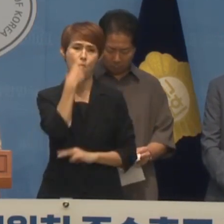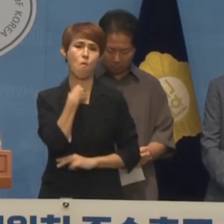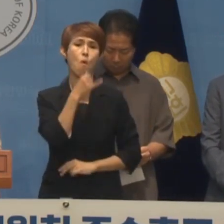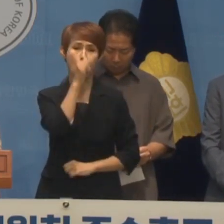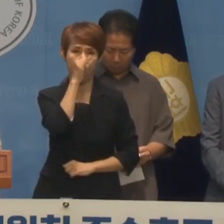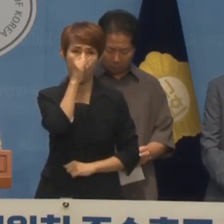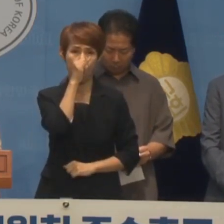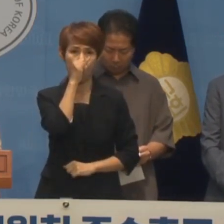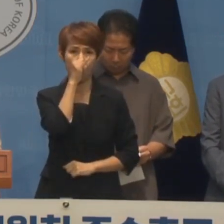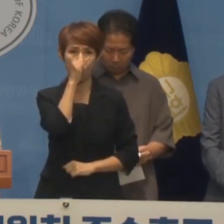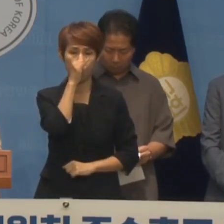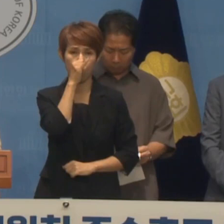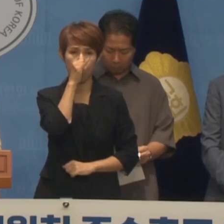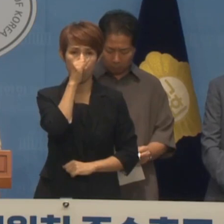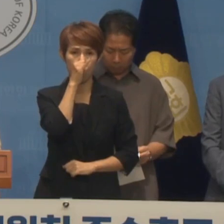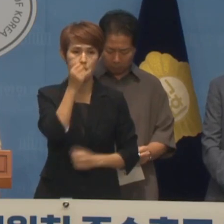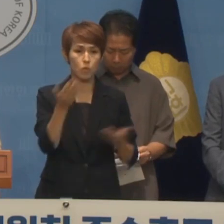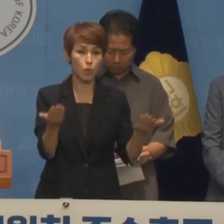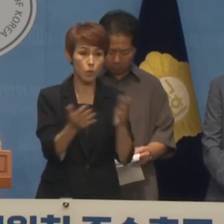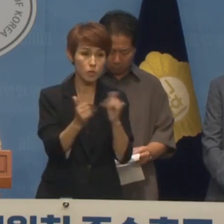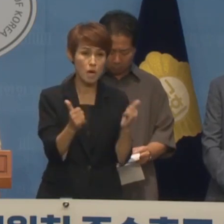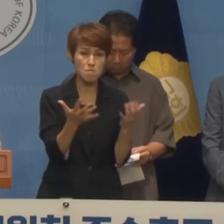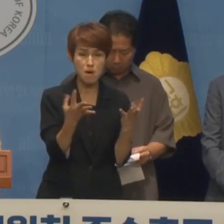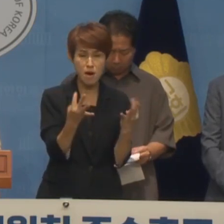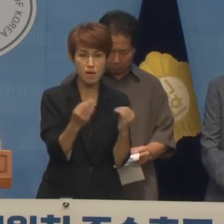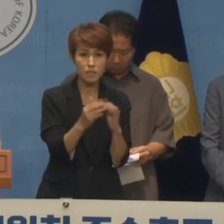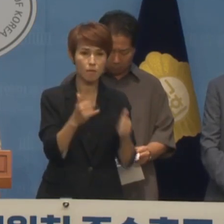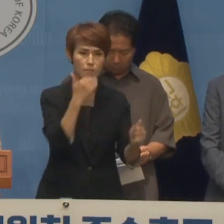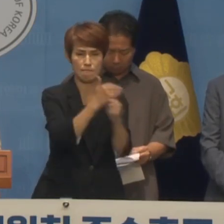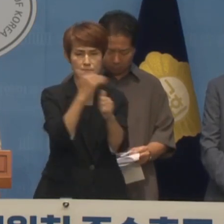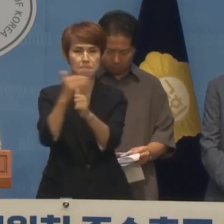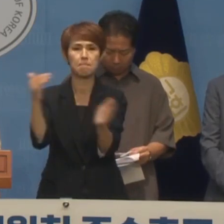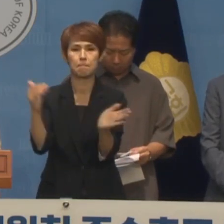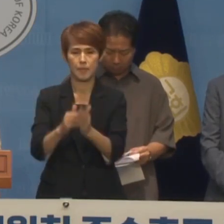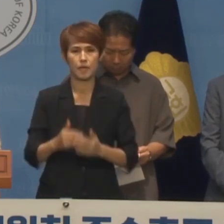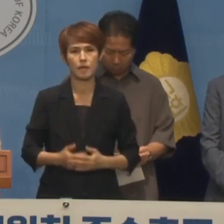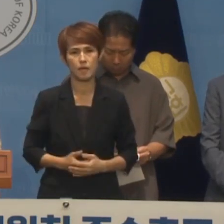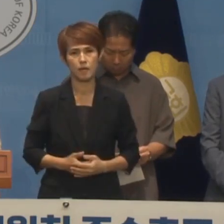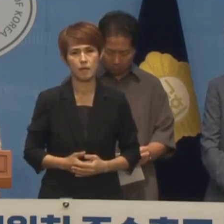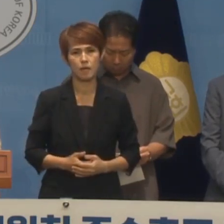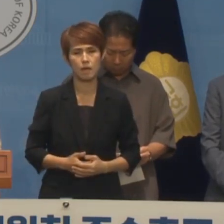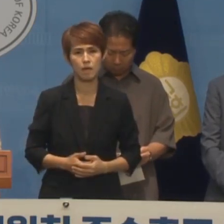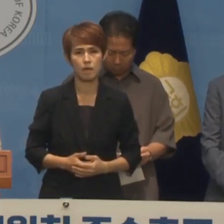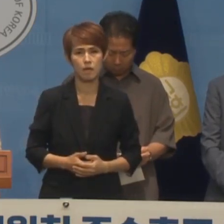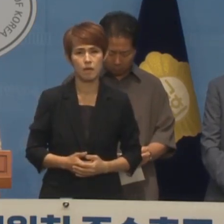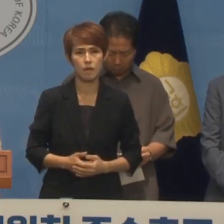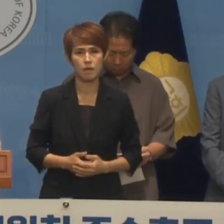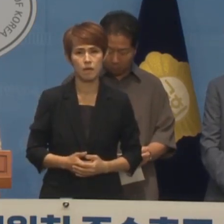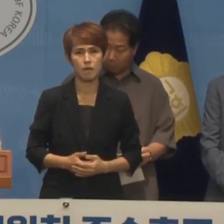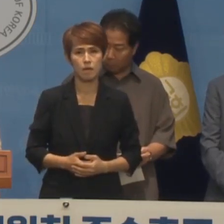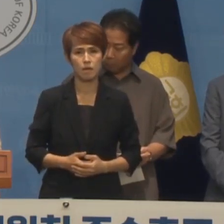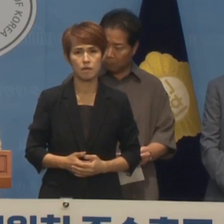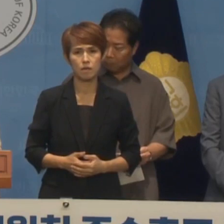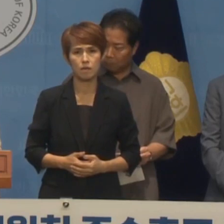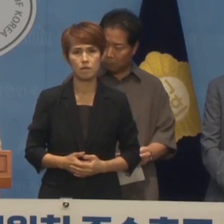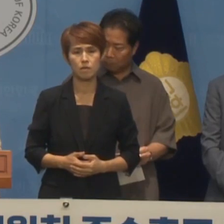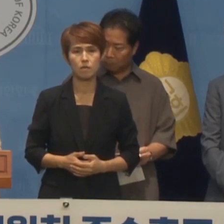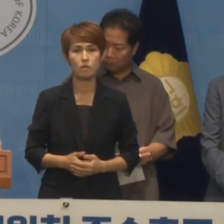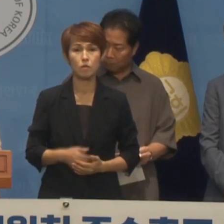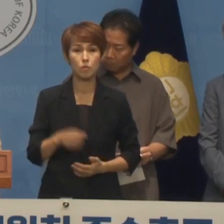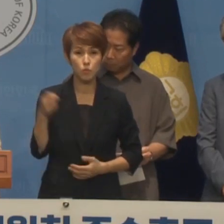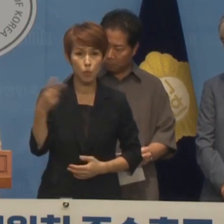냈음에도 불구하고 노동자 수백 명을 구조조정하였으며 그 과정에서 역의